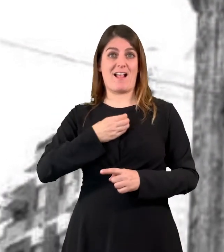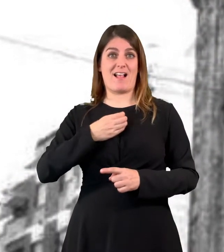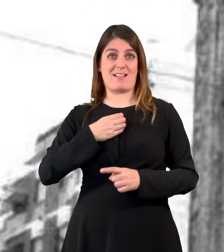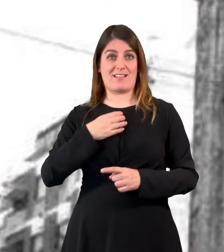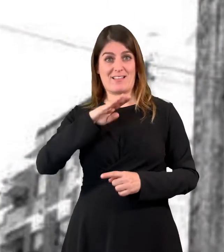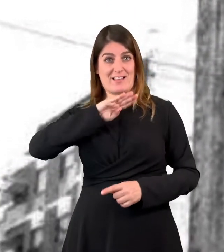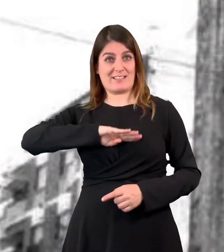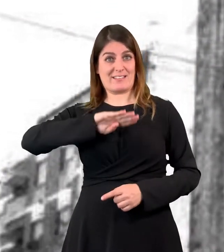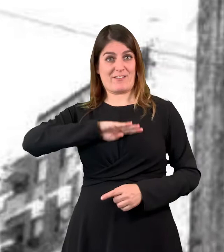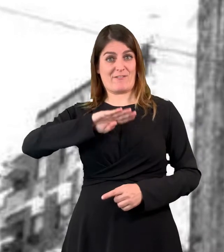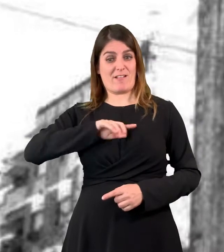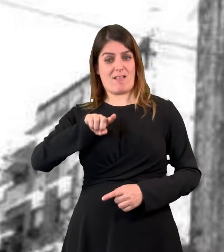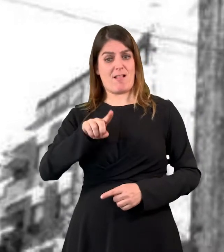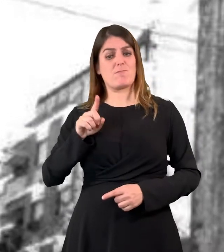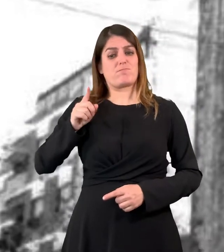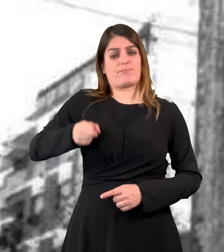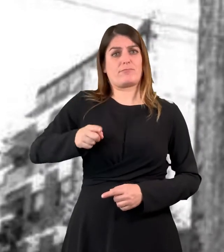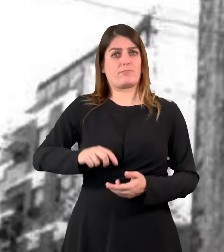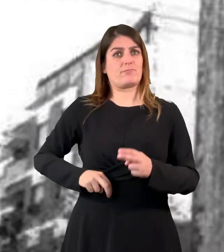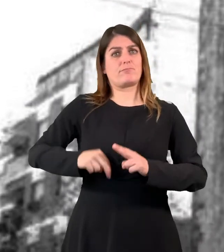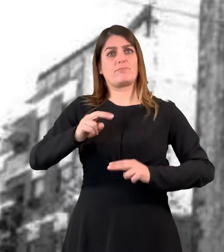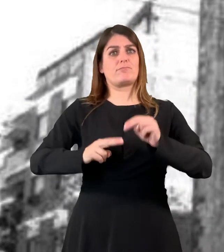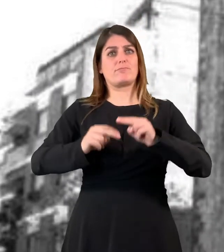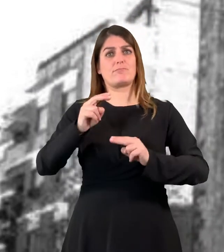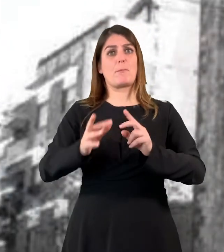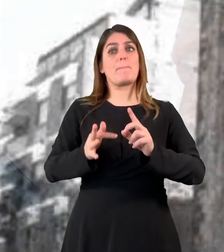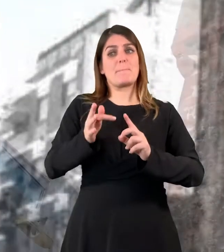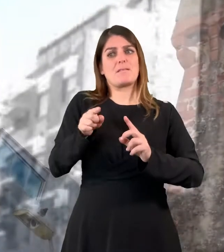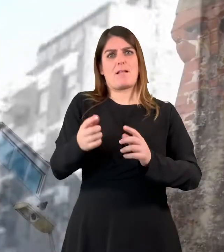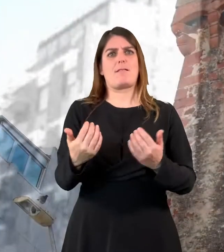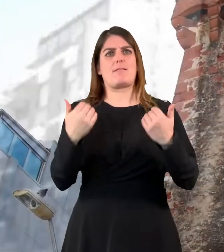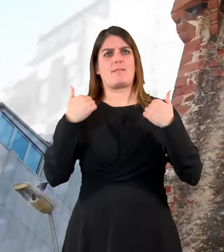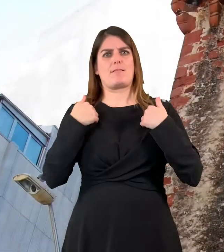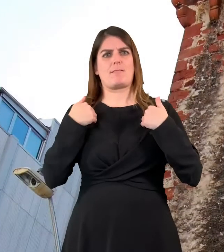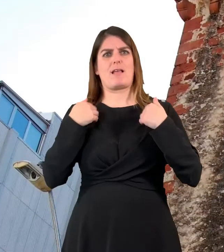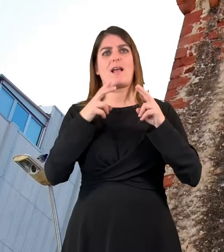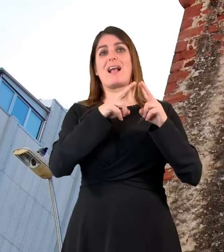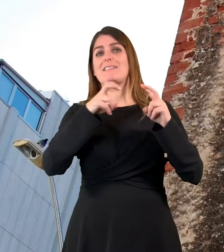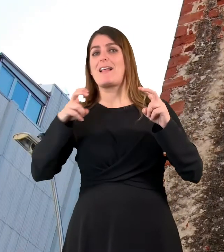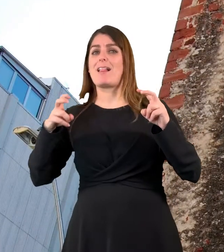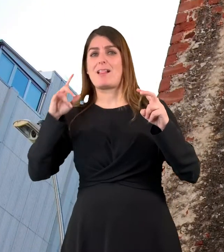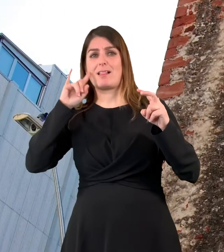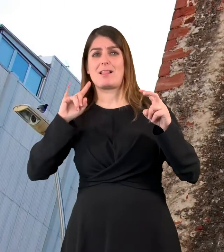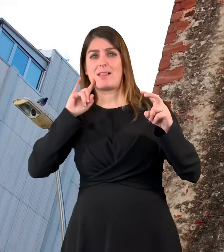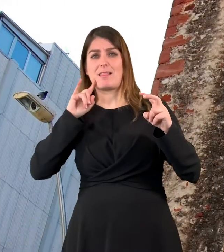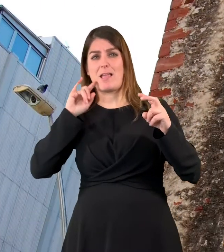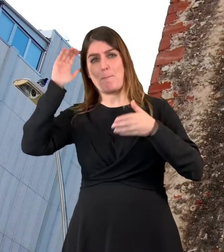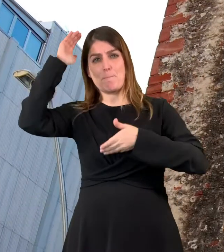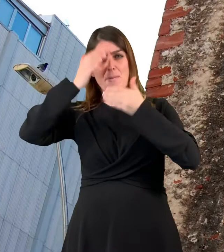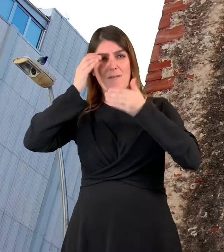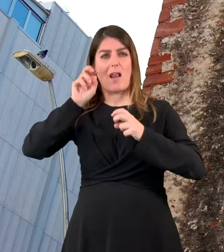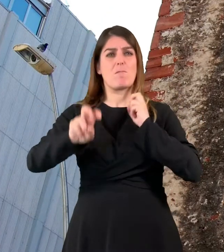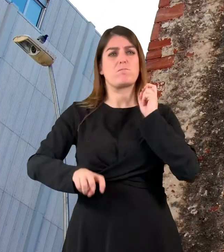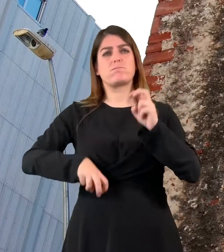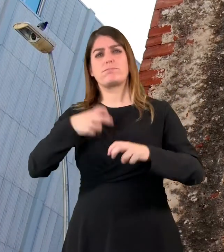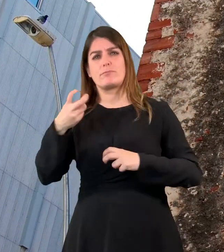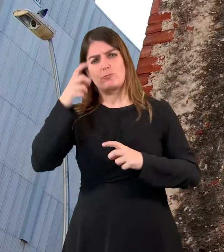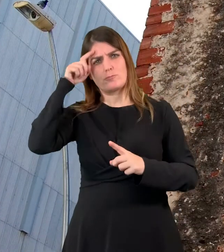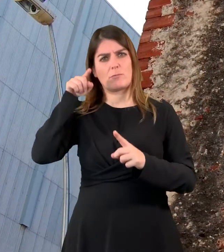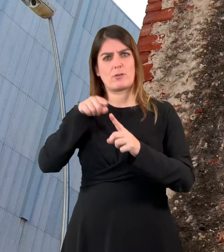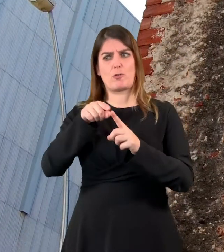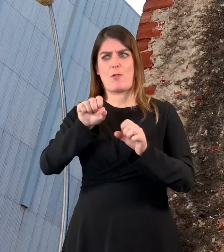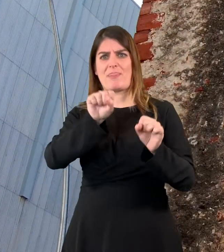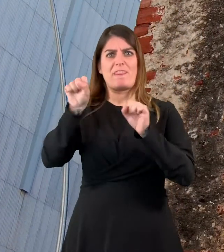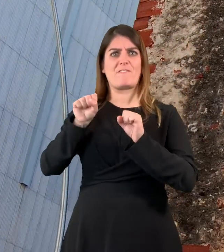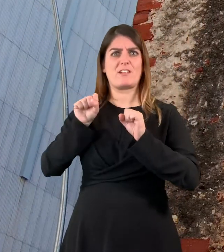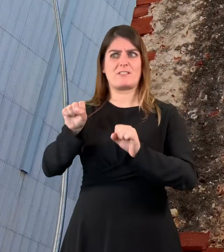manar edificar aquesta torre i va ser l'impulsor de les reformes del vell castell medieval de Castelldefels per fer-lo operatiu